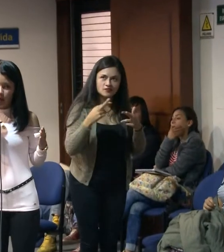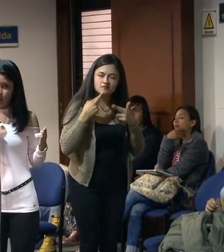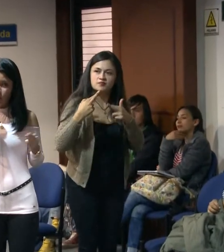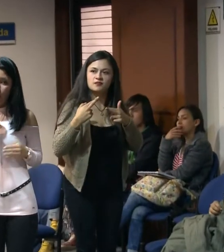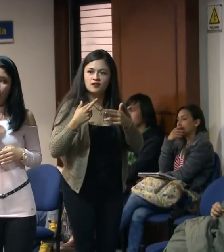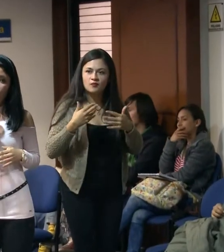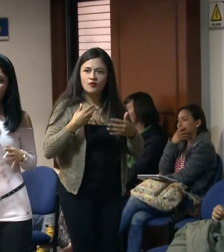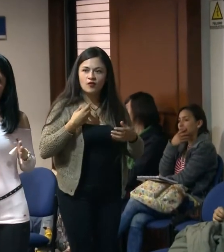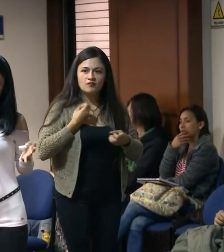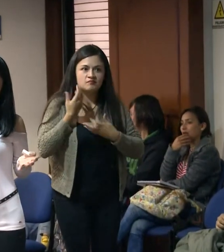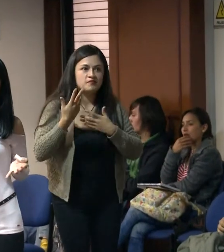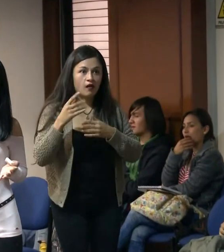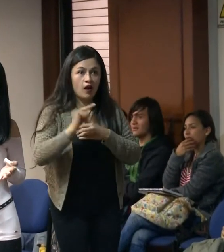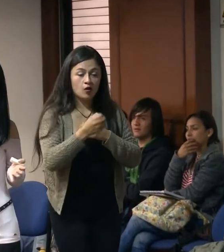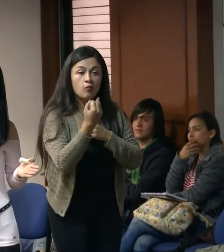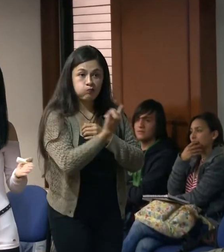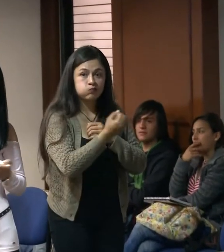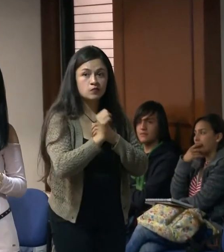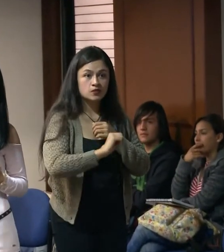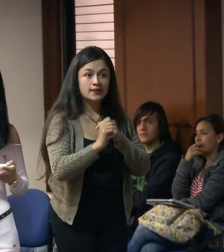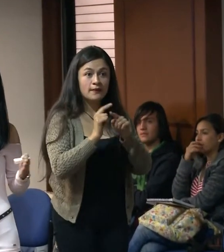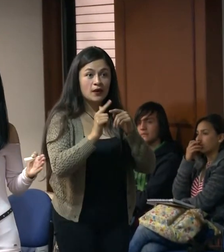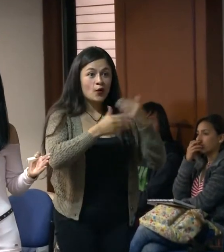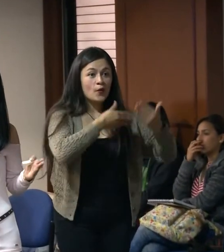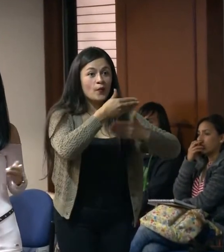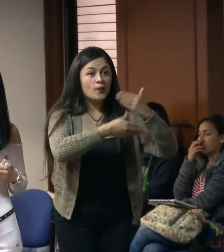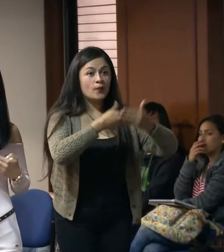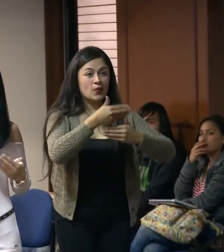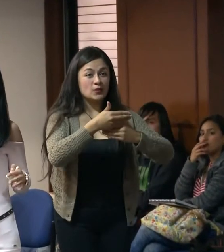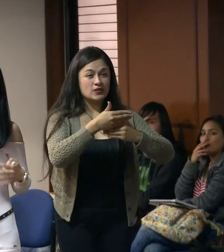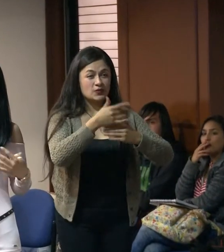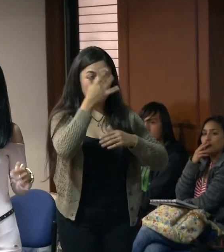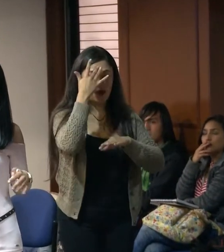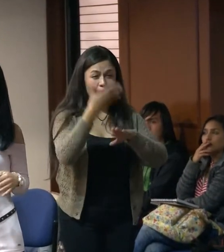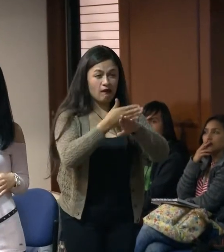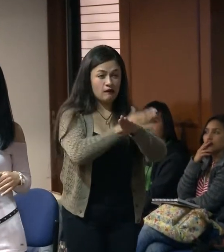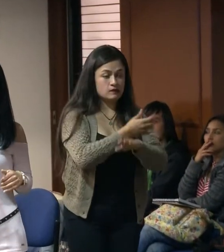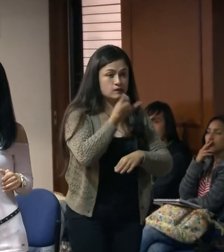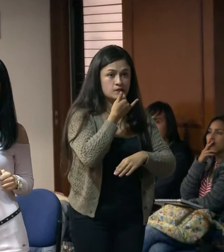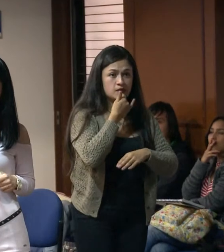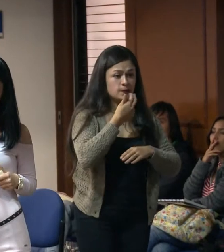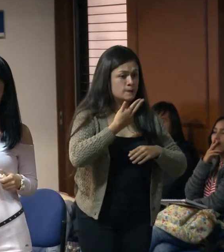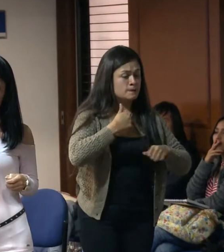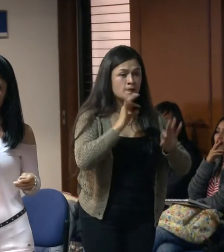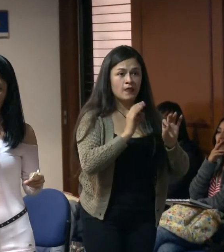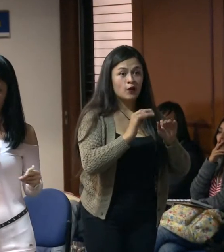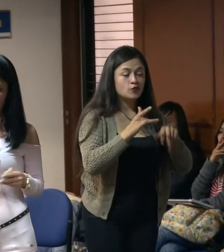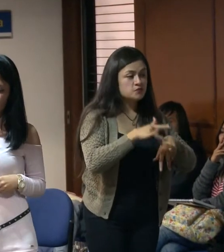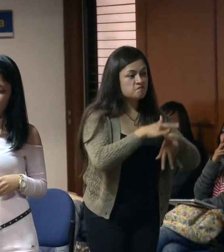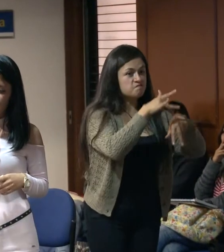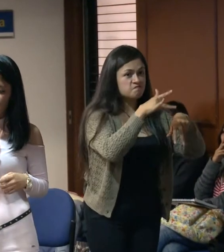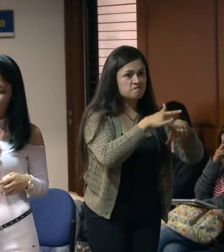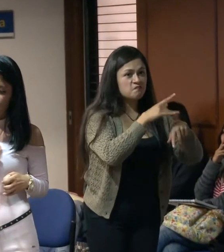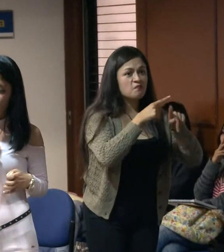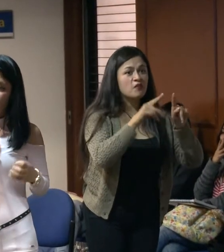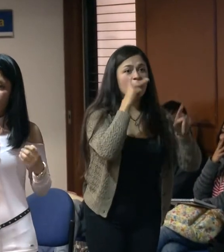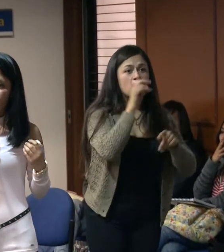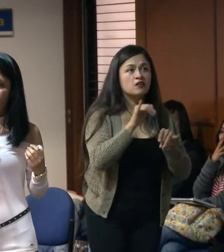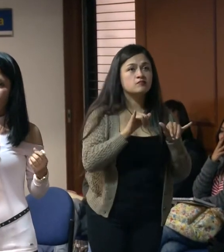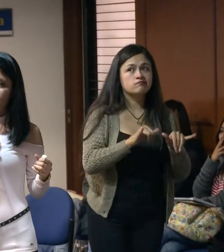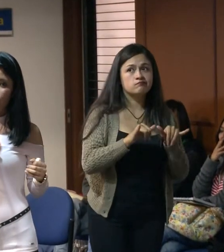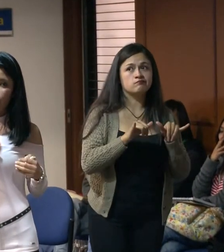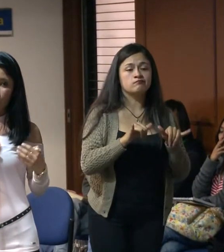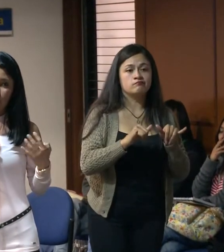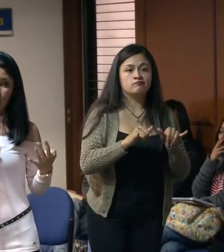parte de ellos, pero esto fue como un proceso, porque al principio no teníamos ninguna respuesta, pero con el pasar del tiempo